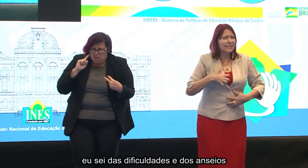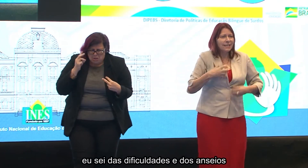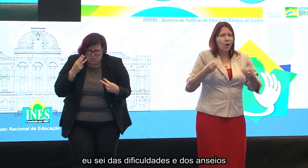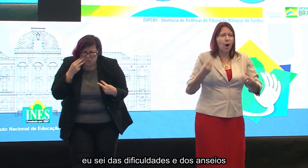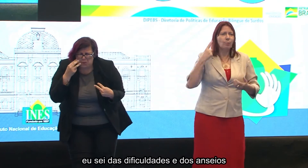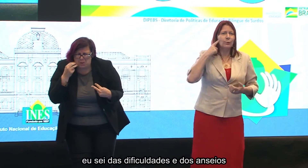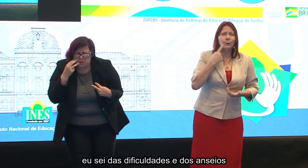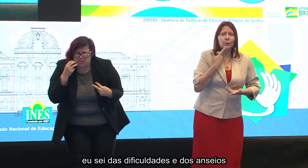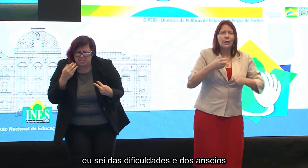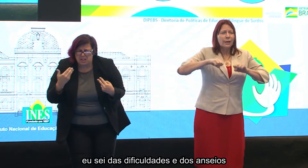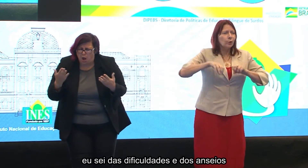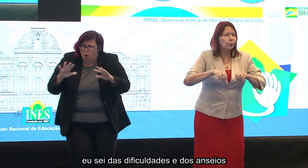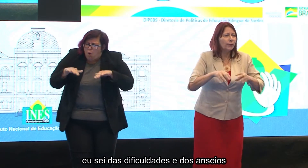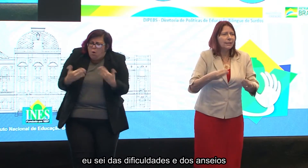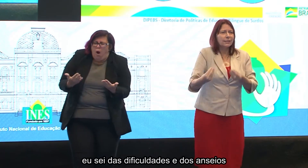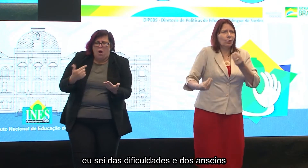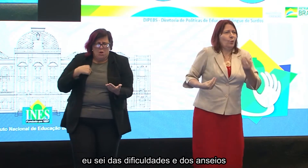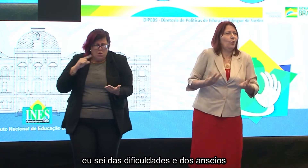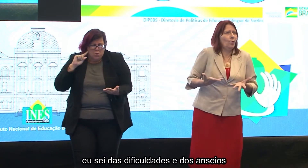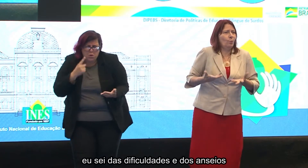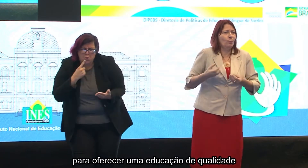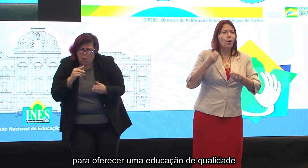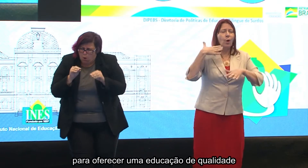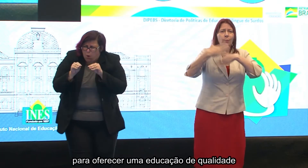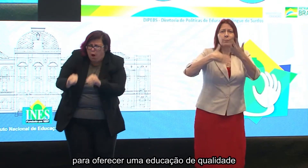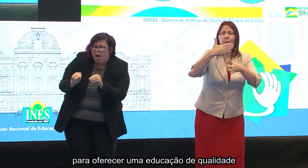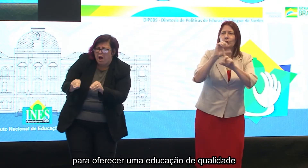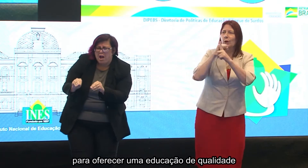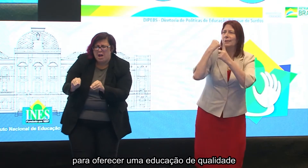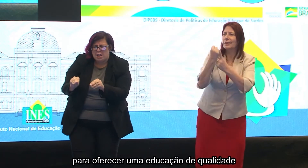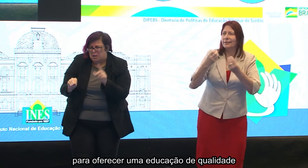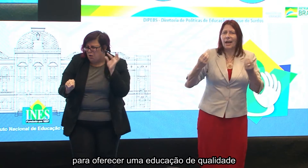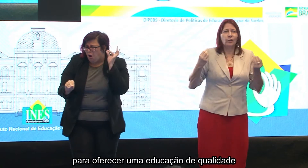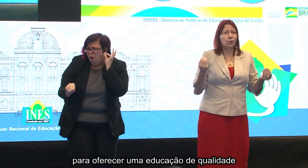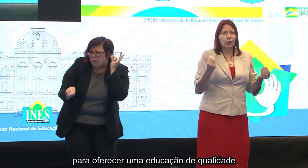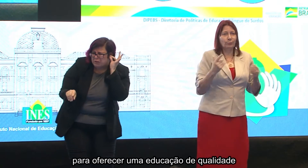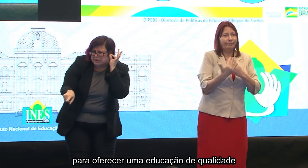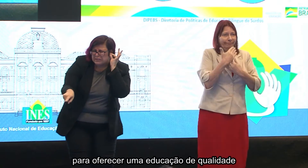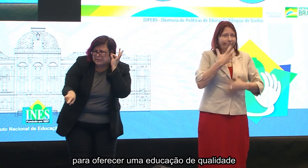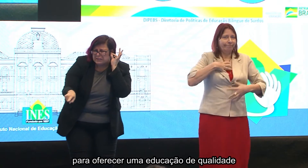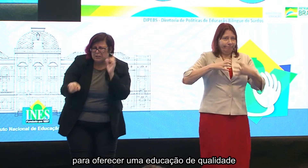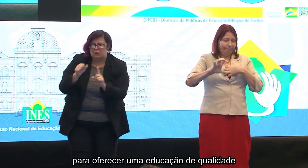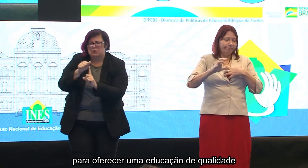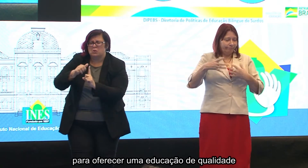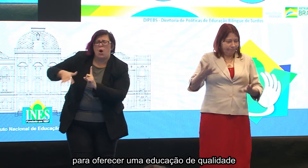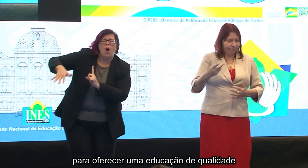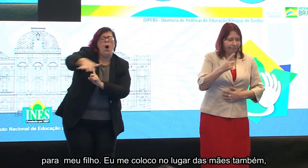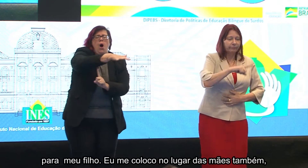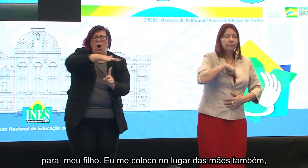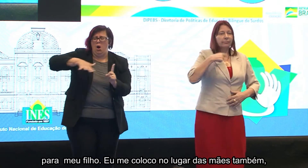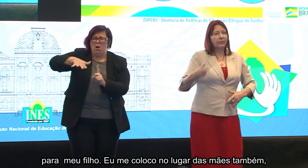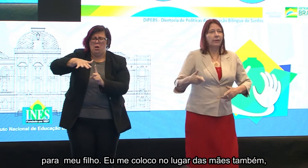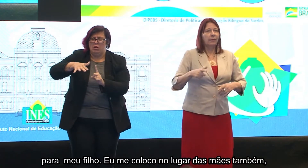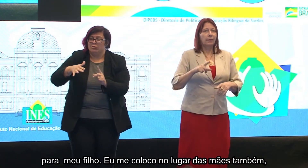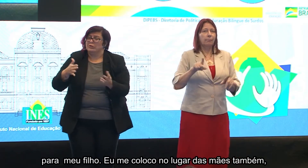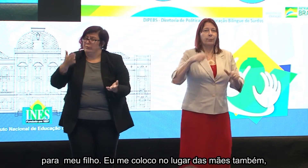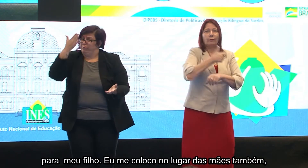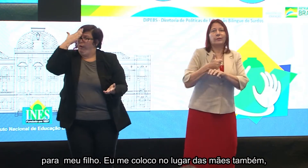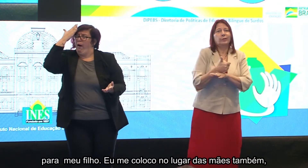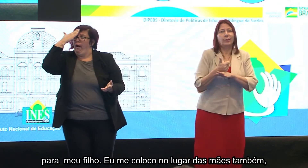das dificuldades e dos anseios para oferecer uma educação de qualidade para o meu filho. Então, eu me coloco no lugar